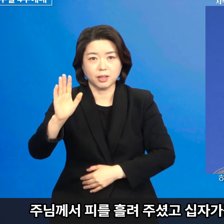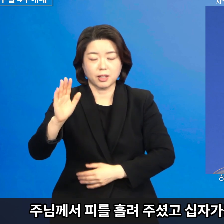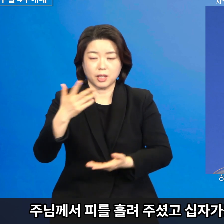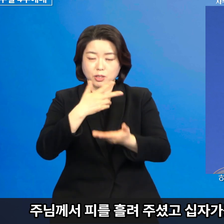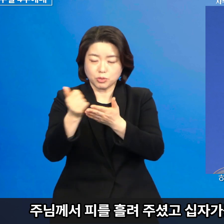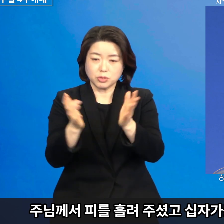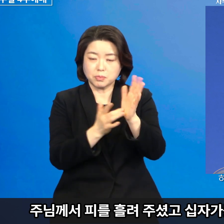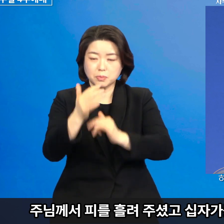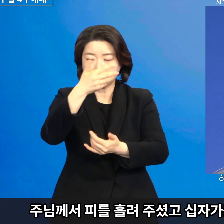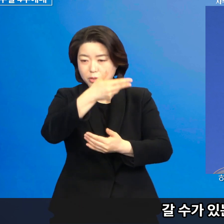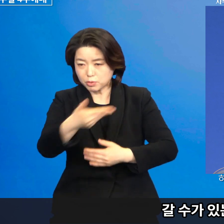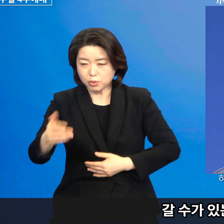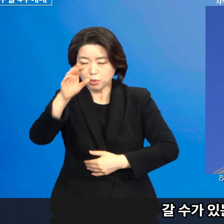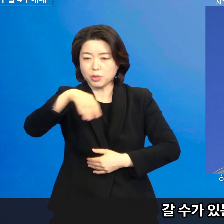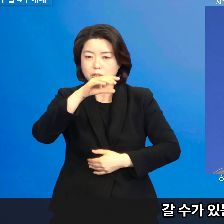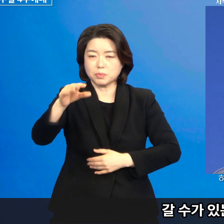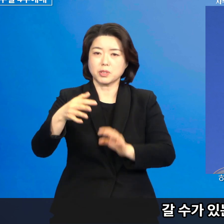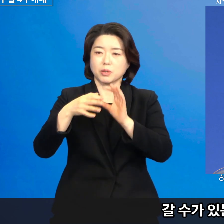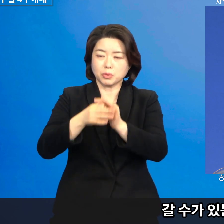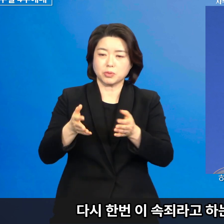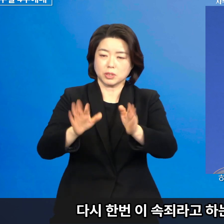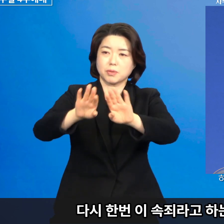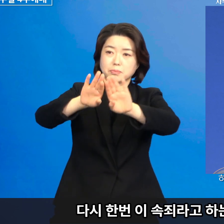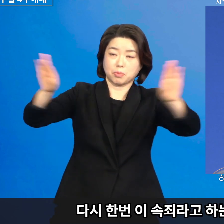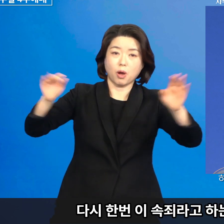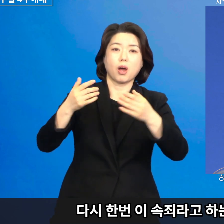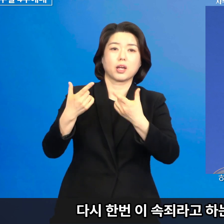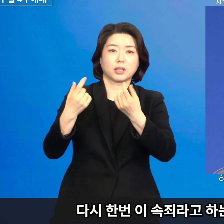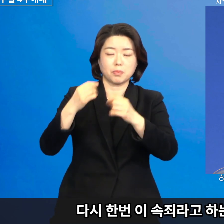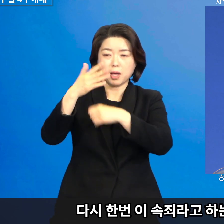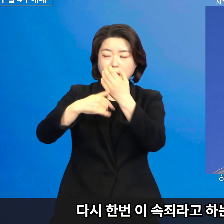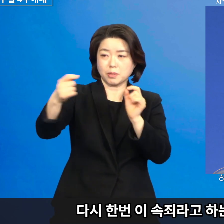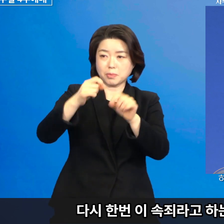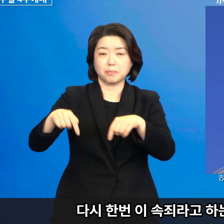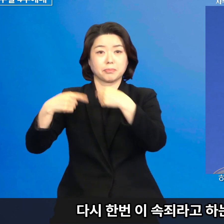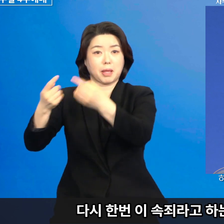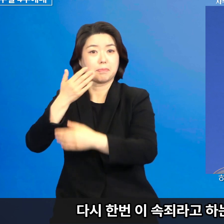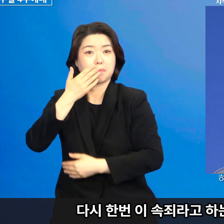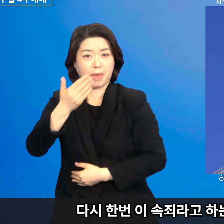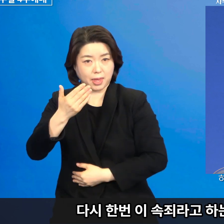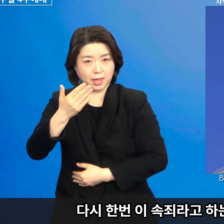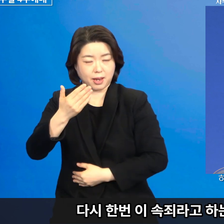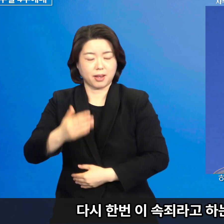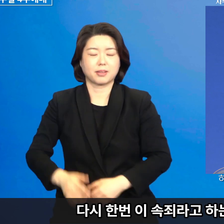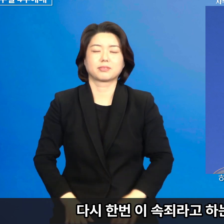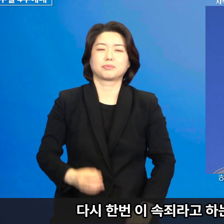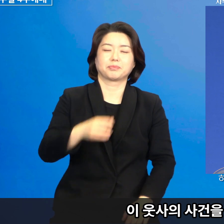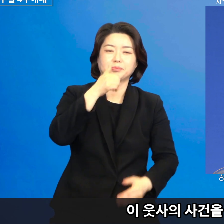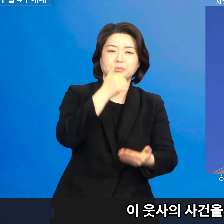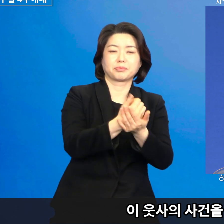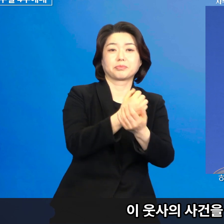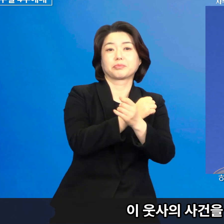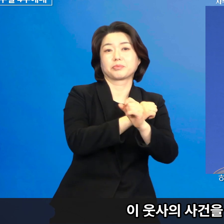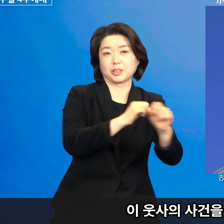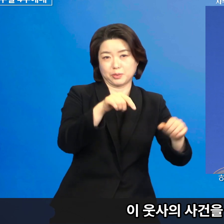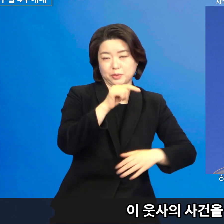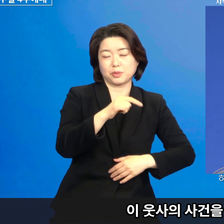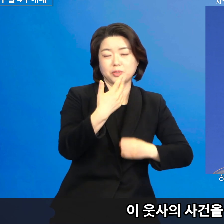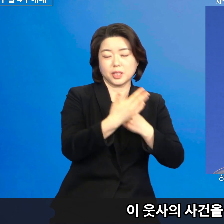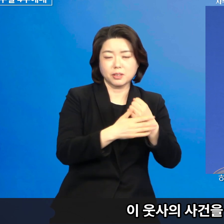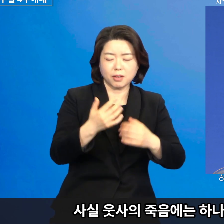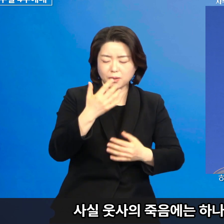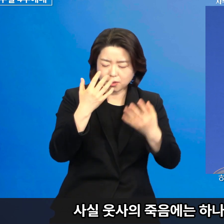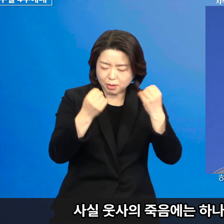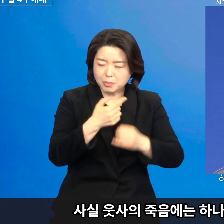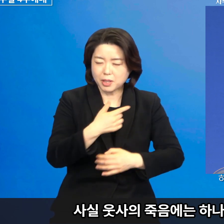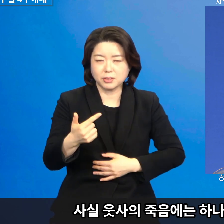길을 열어 주셨기 때문에 갈 수가 있는 것이죠. 다시 한번 이 속죄라고 하는 은혜가 얼마나 큰지를 이 우사의 사건을 통해 보게